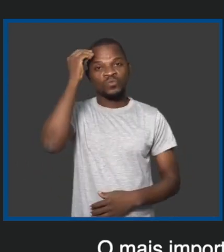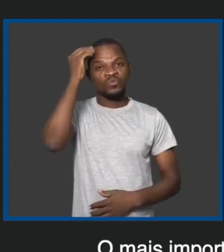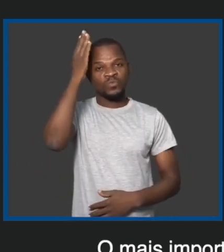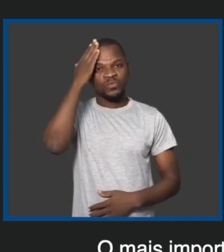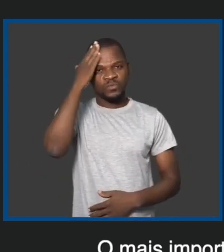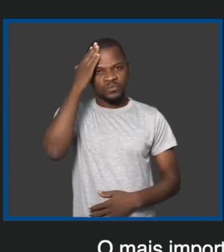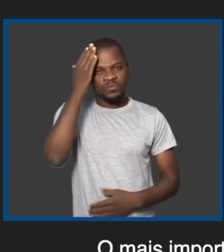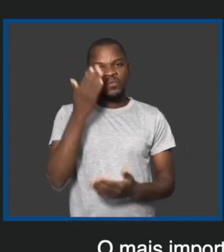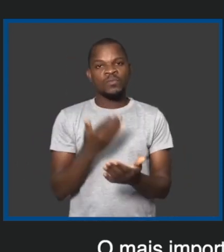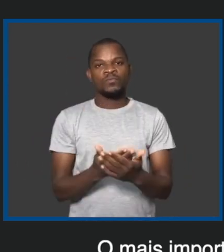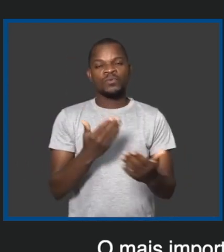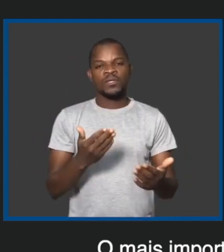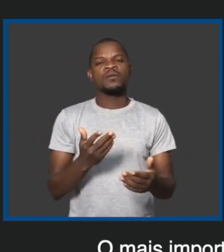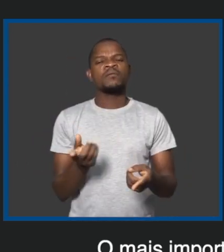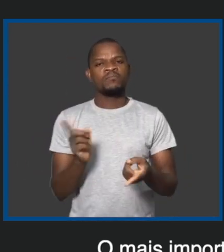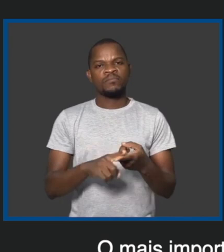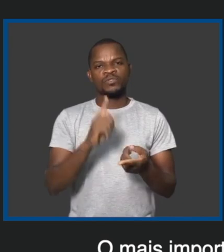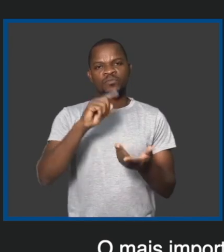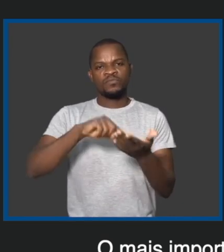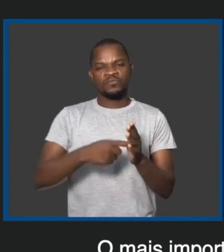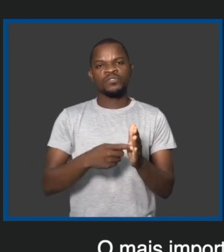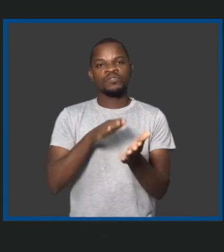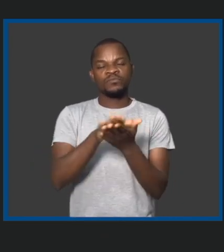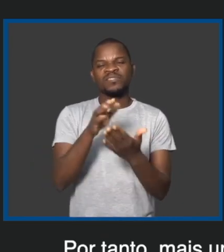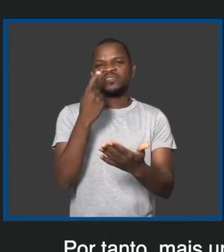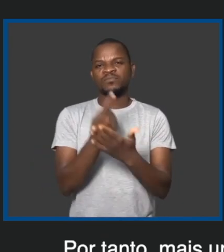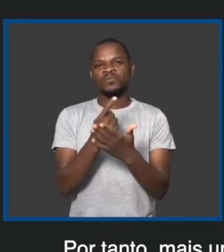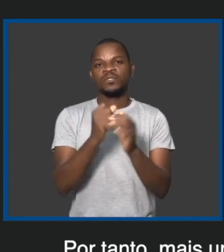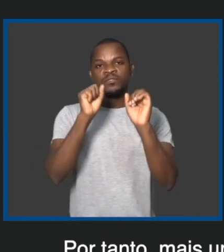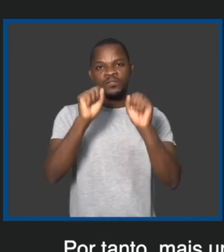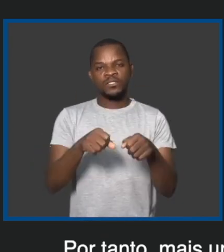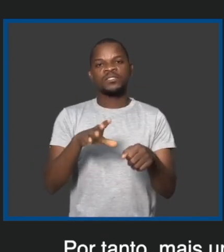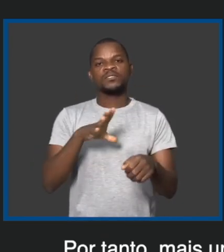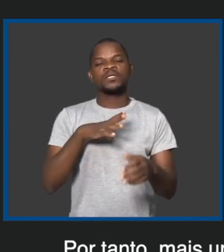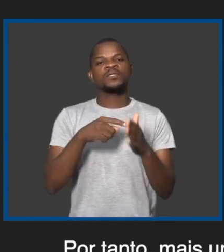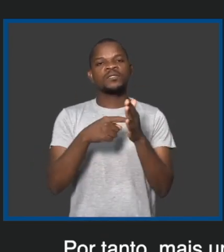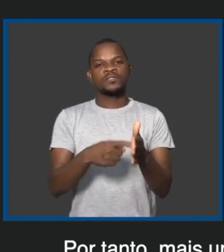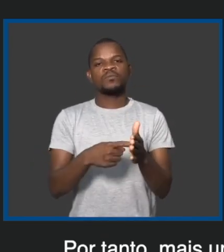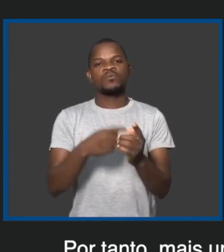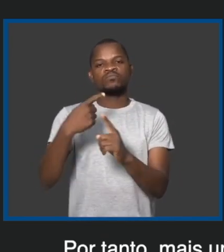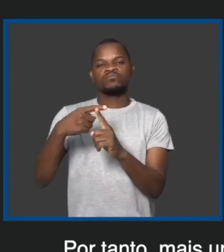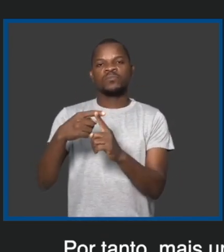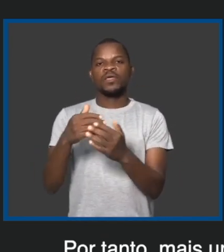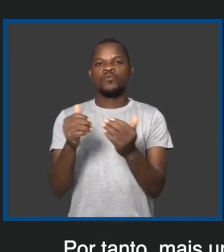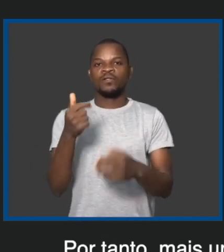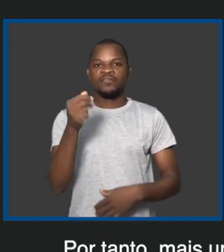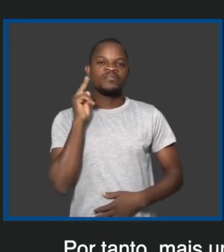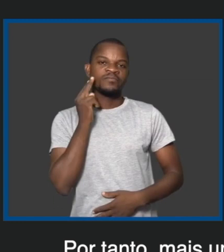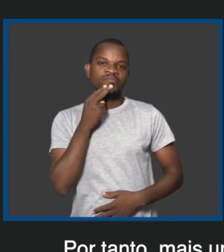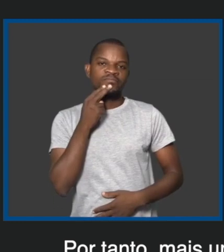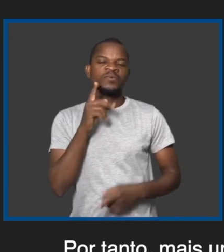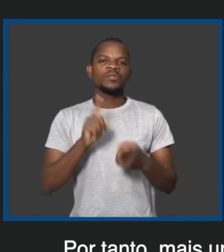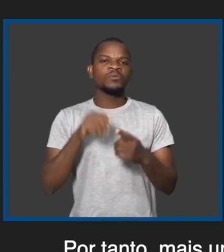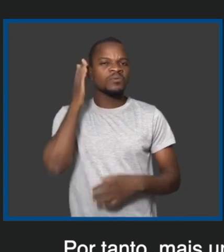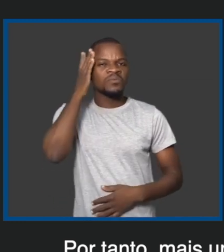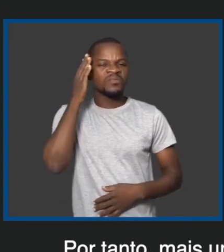o assunto. Mas o mais importante é o conhecimento. Portanto, mais uma vez, é muito importante